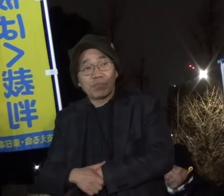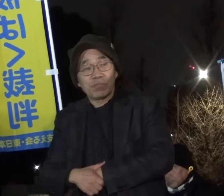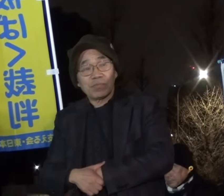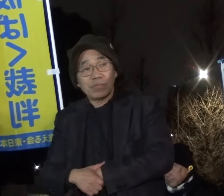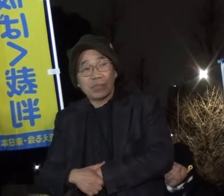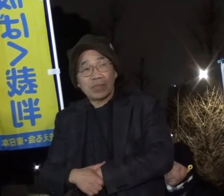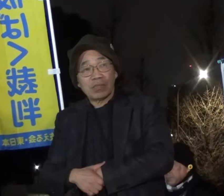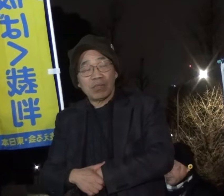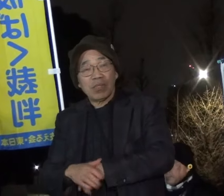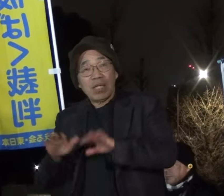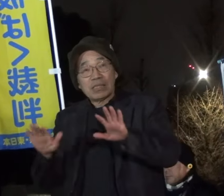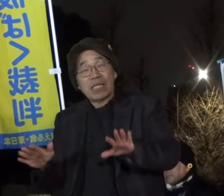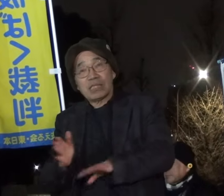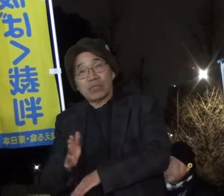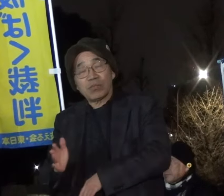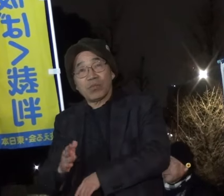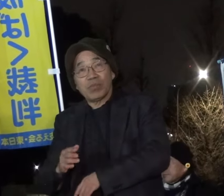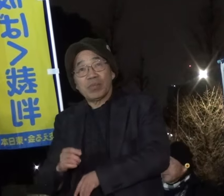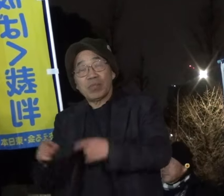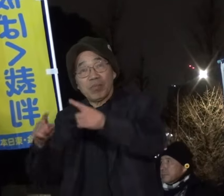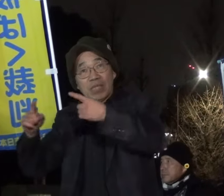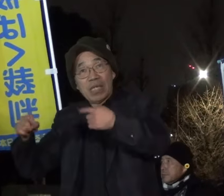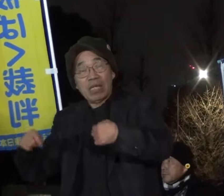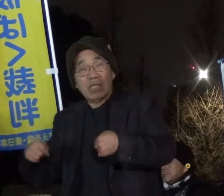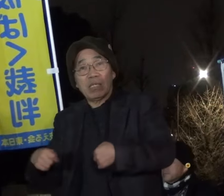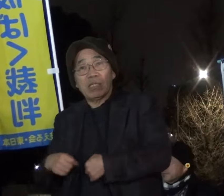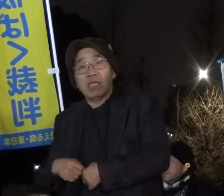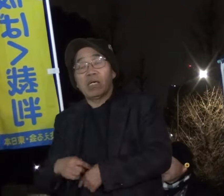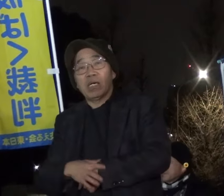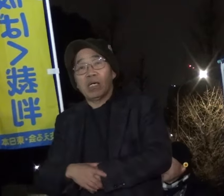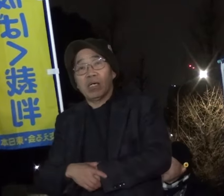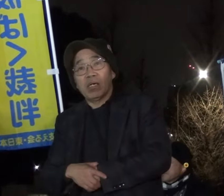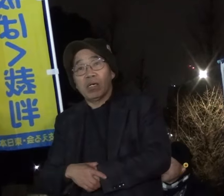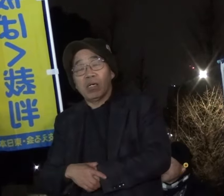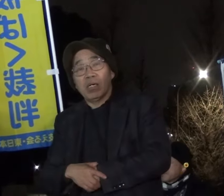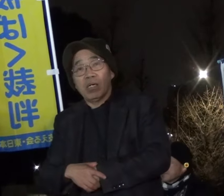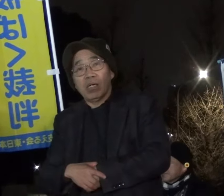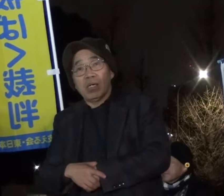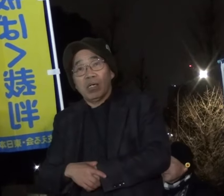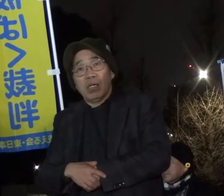ます。最近よく使ってるビラはこういうことです。